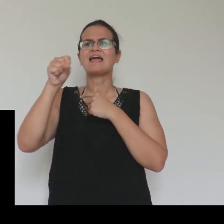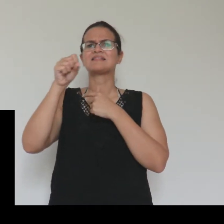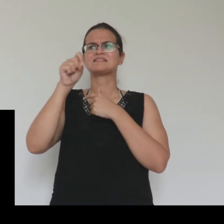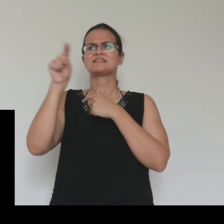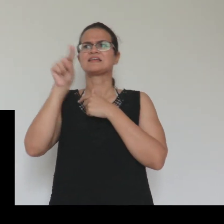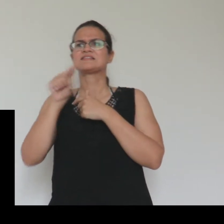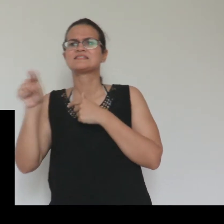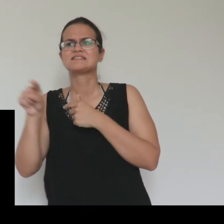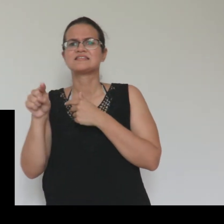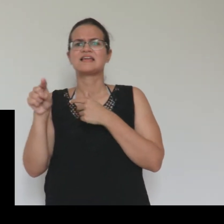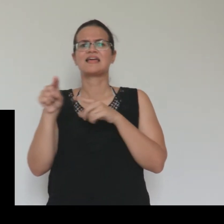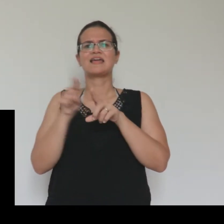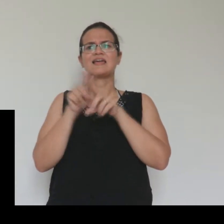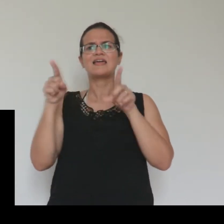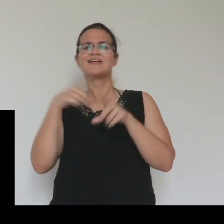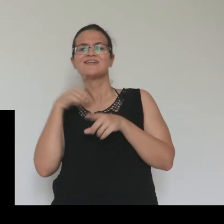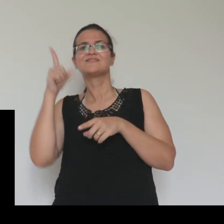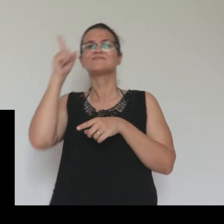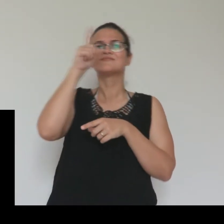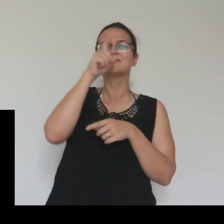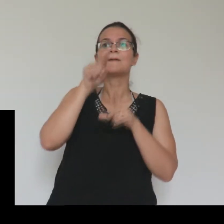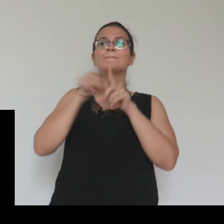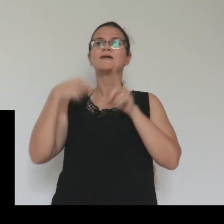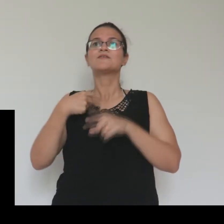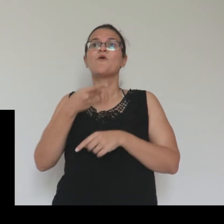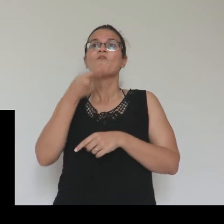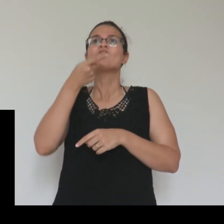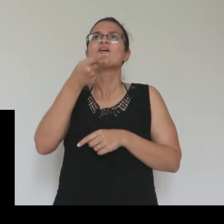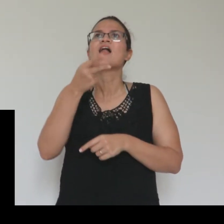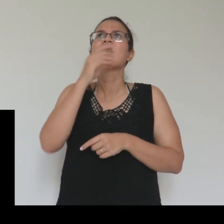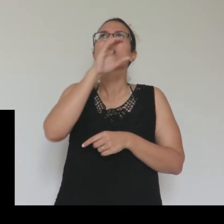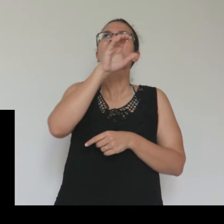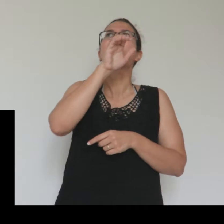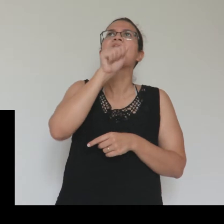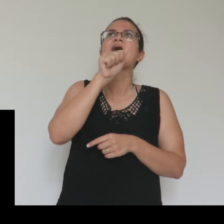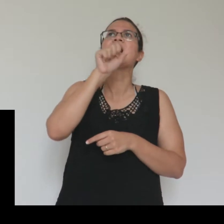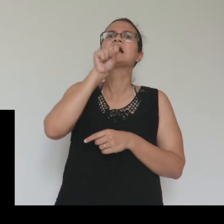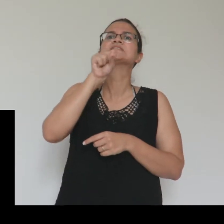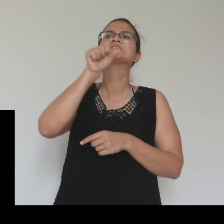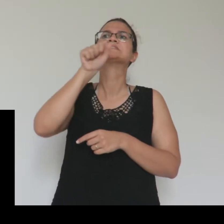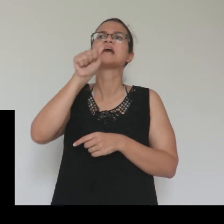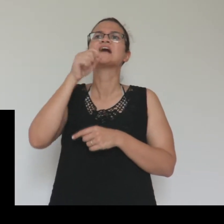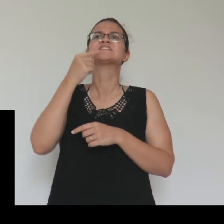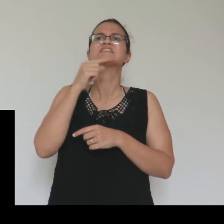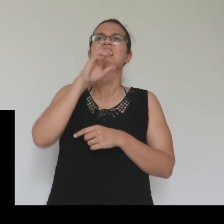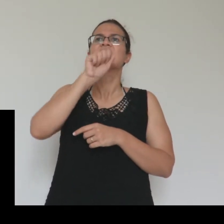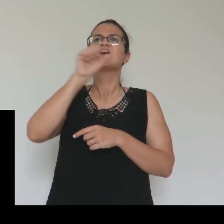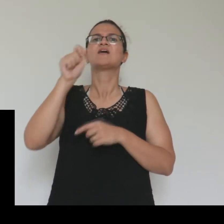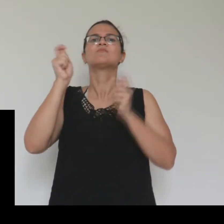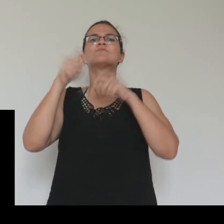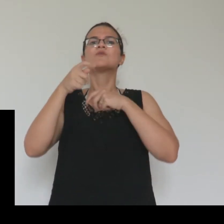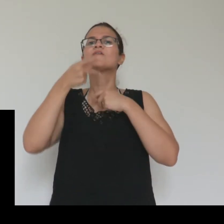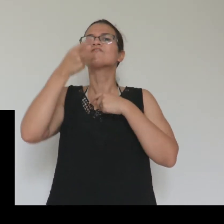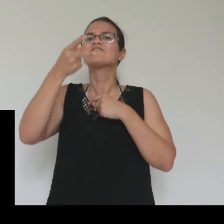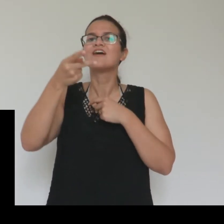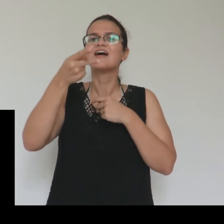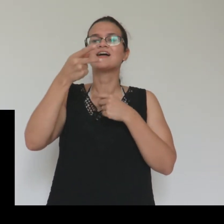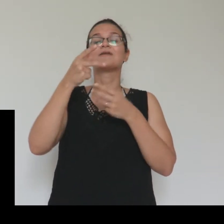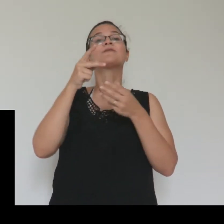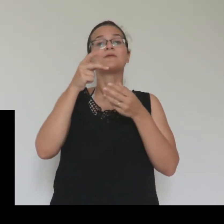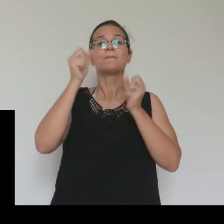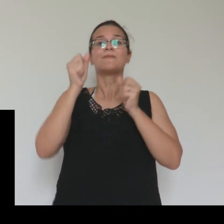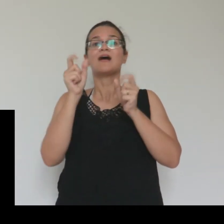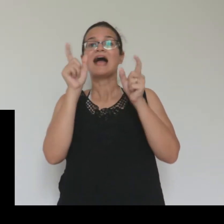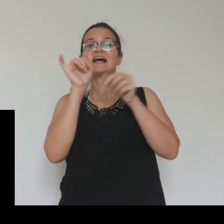casa, C-A-Z-A. Posso errar e colocar um Z-A, ok. O surdo não, ele não pronuncia, ele tem só o sinal. Então, ele tem